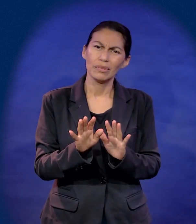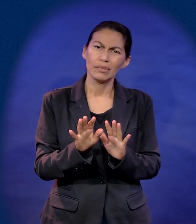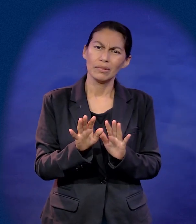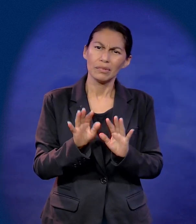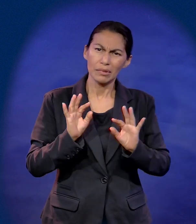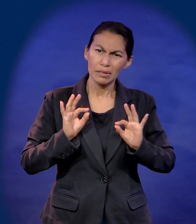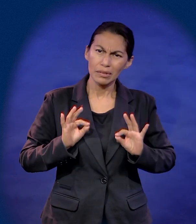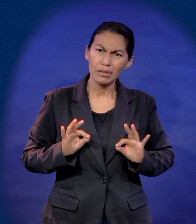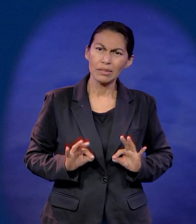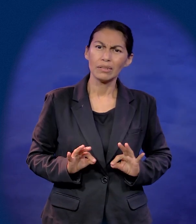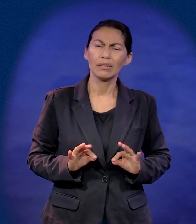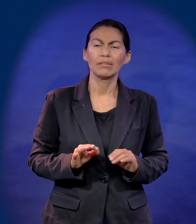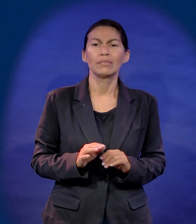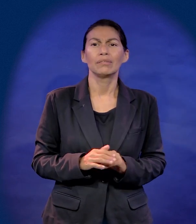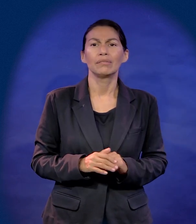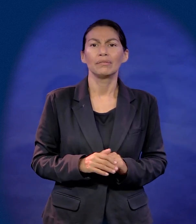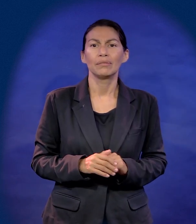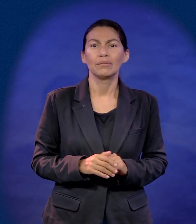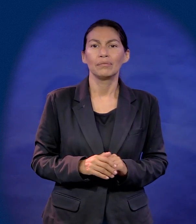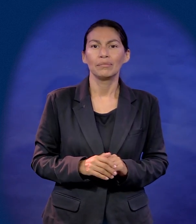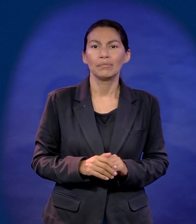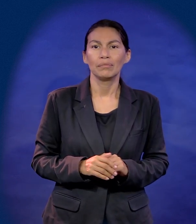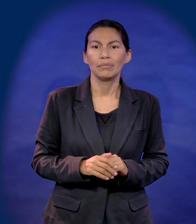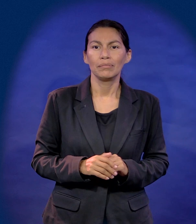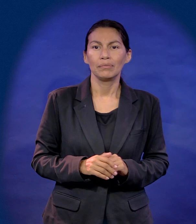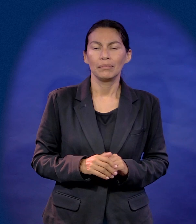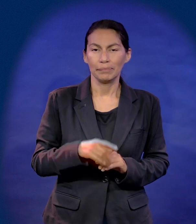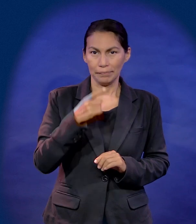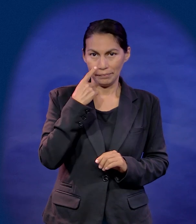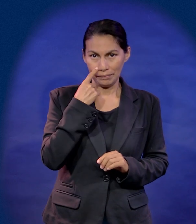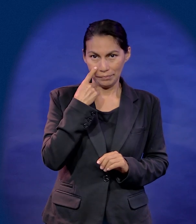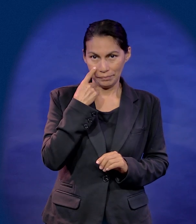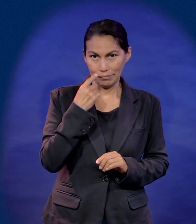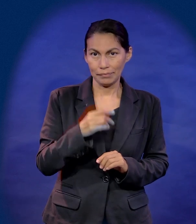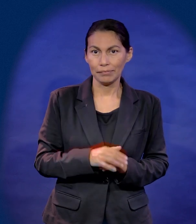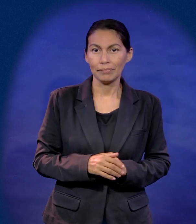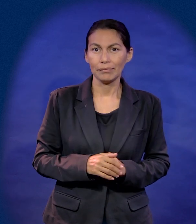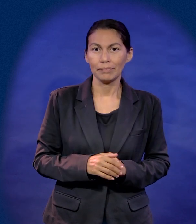dos fracasos. No necesariamente es así.